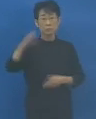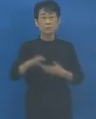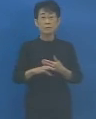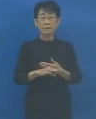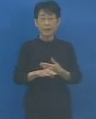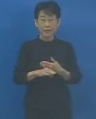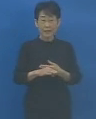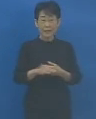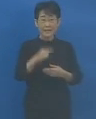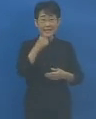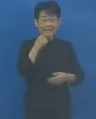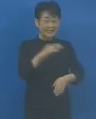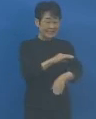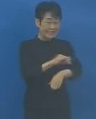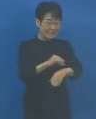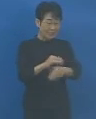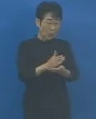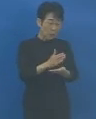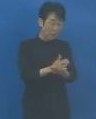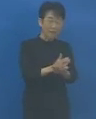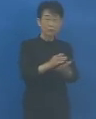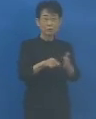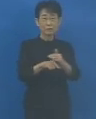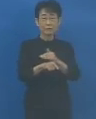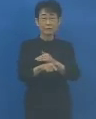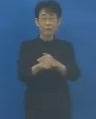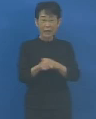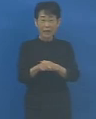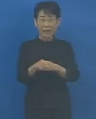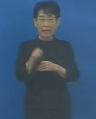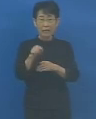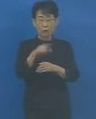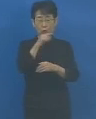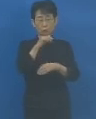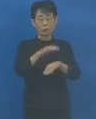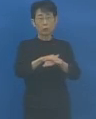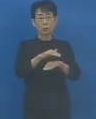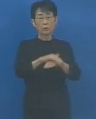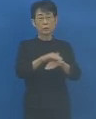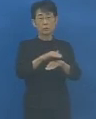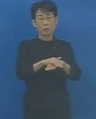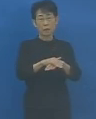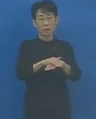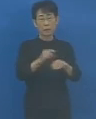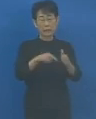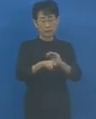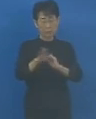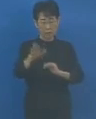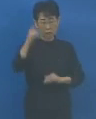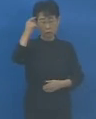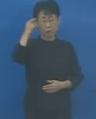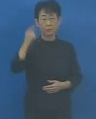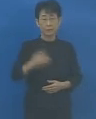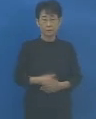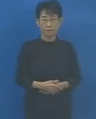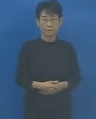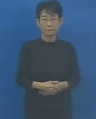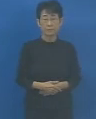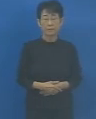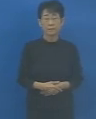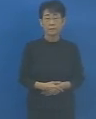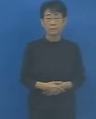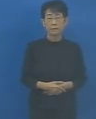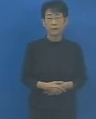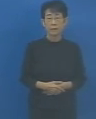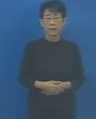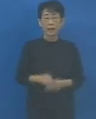味で、鳥取方式の意義というのは私はなおあると思っています。で、それで県外との